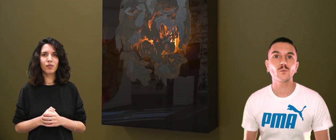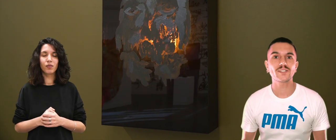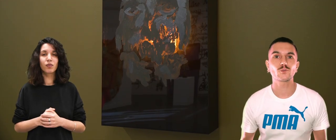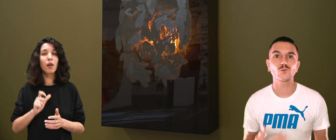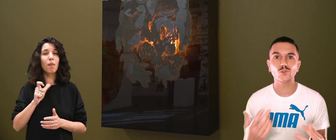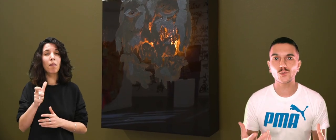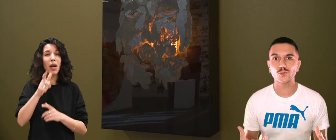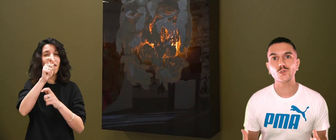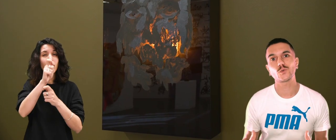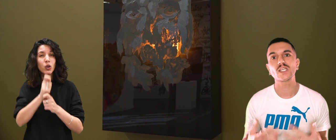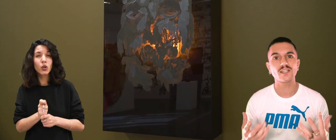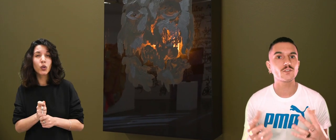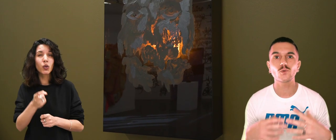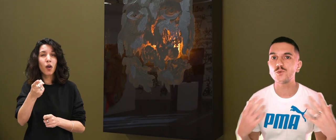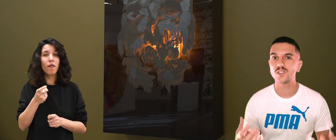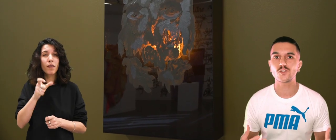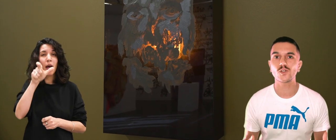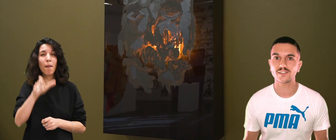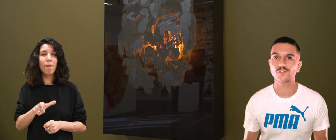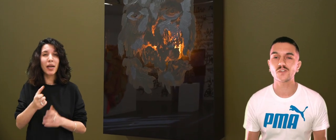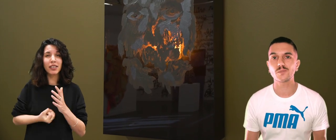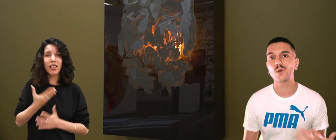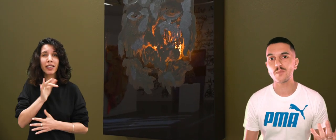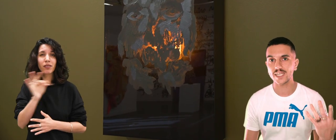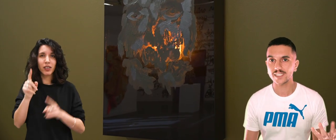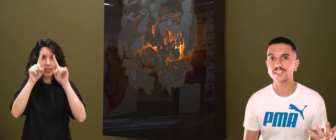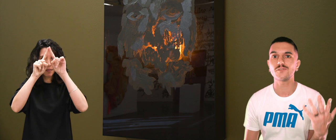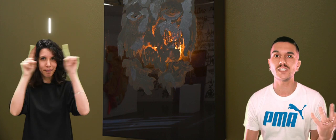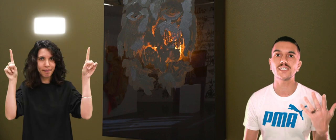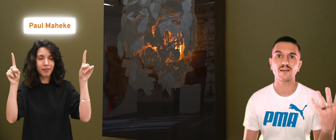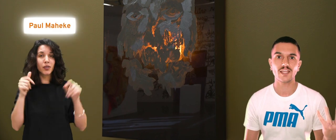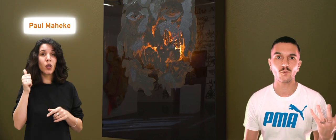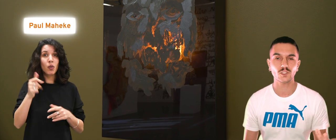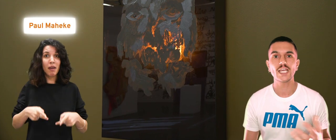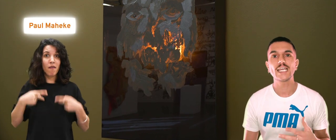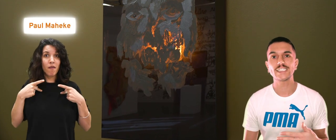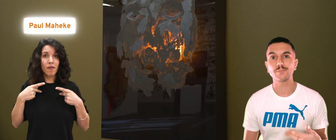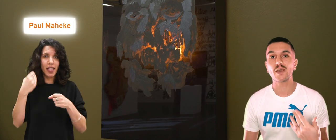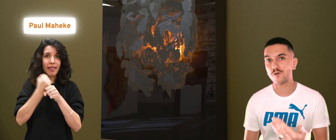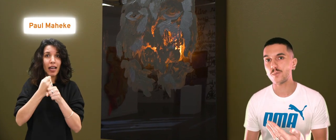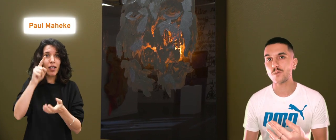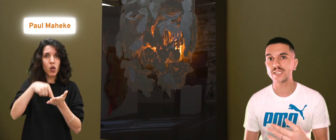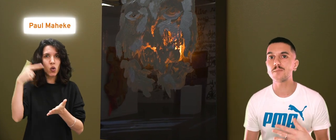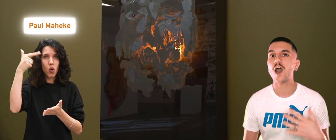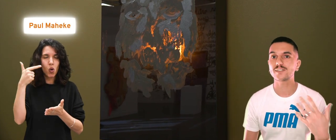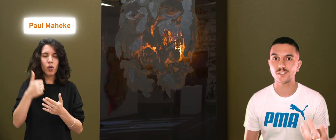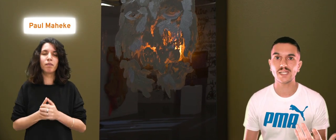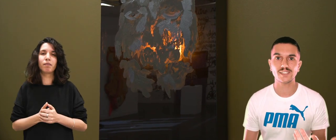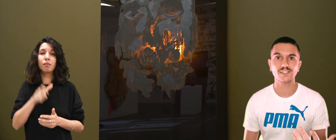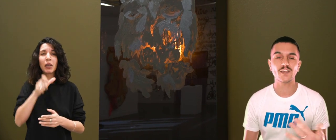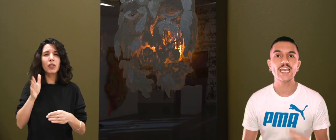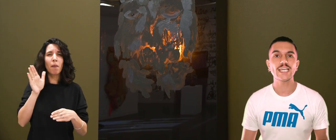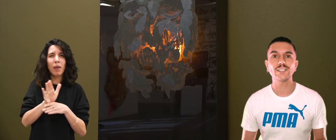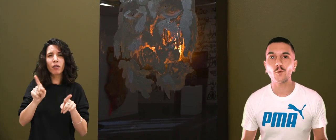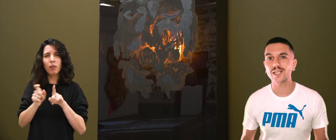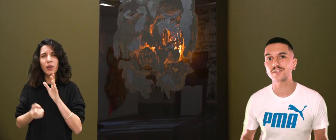Ensuite, on présente une sculpture, une installation lumineuse de l'artiste français Paul Maéquet, qui vit et qui travaille à Londres, qui est performeur, mais également artiste